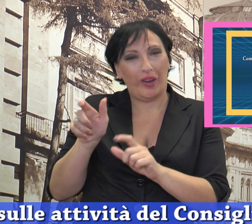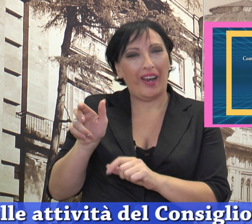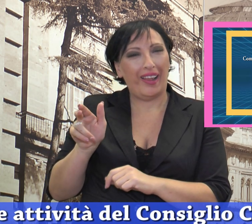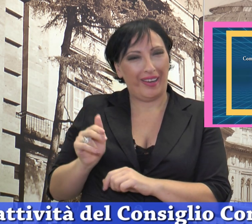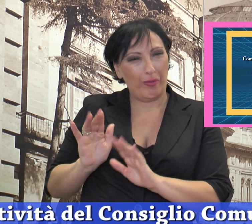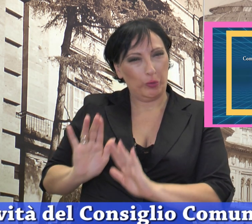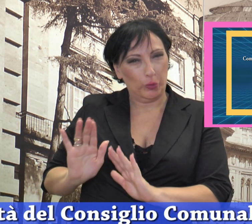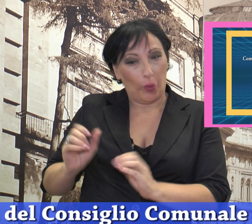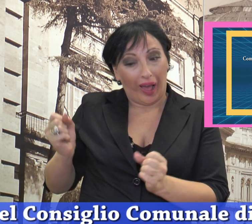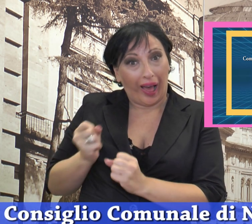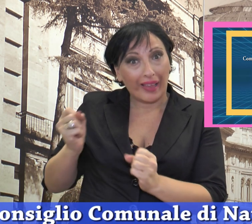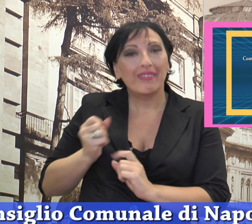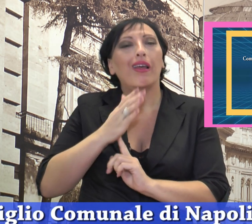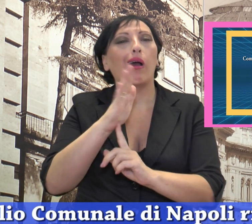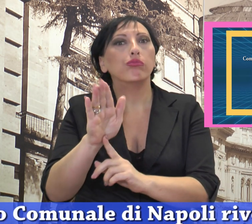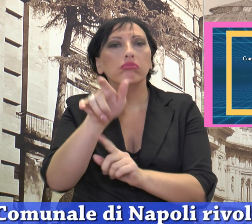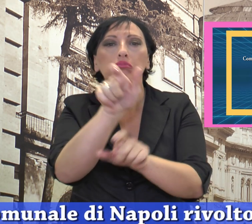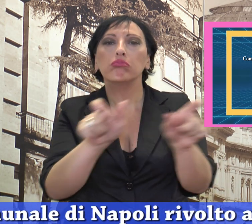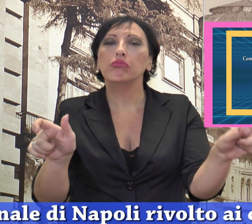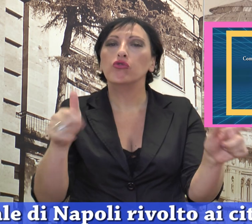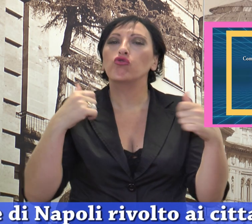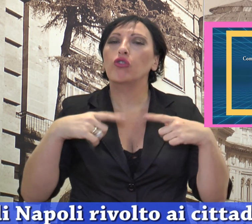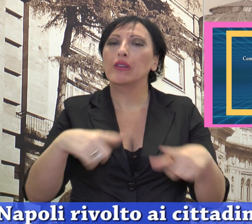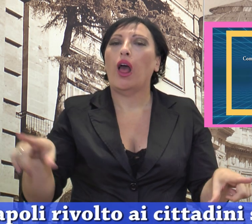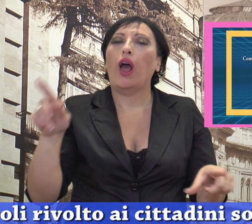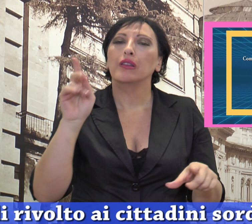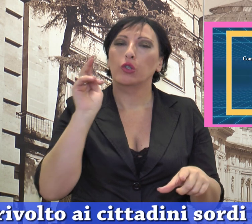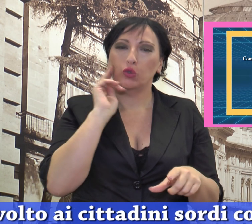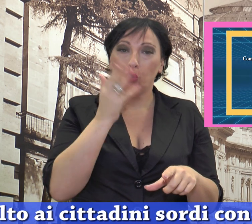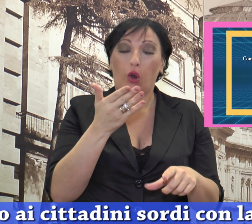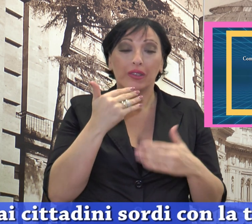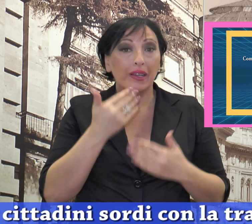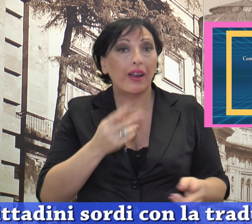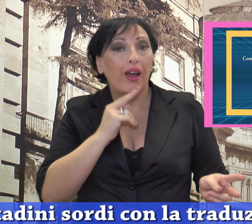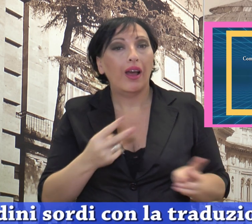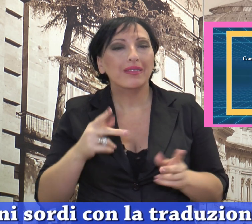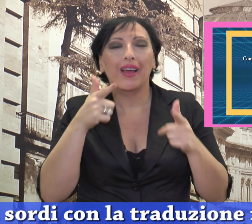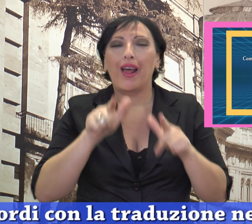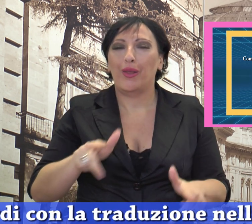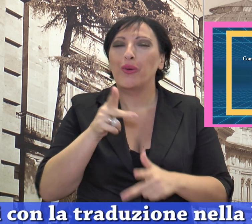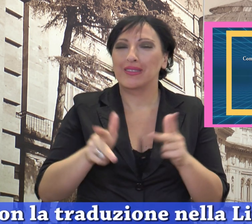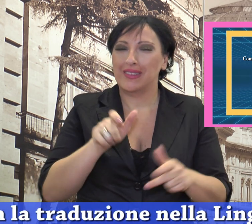Comunale di Napoli rivolto ai cittadini sordi con la traduzione nella lingua dei segni